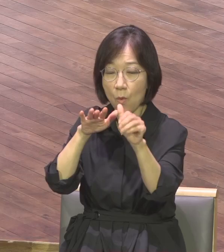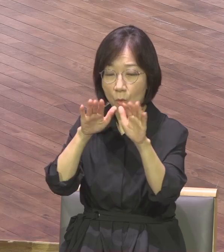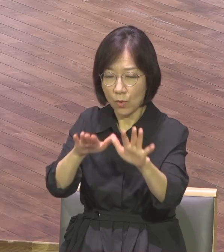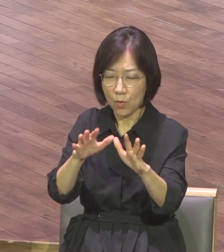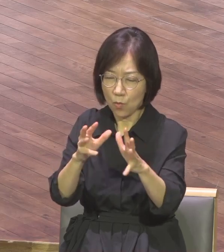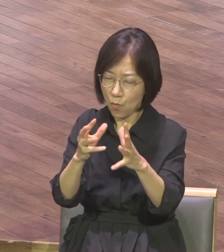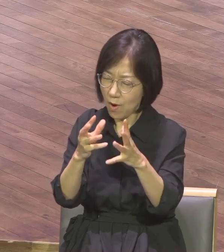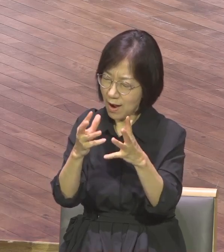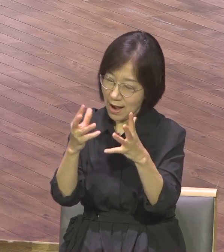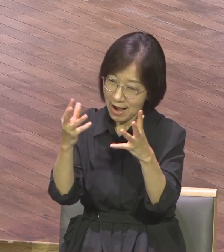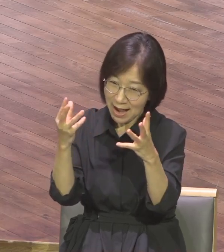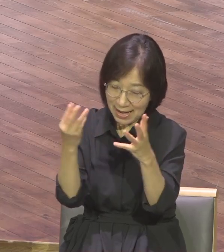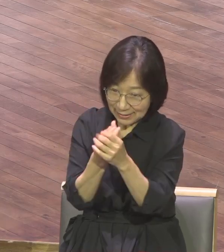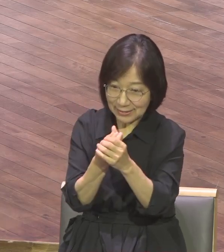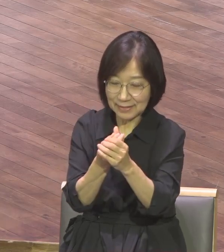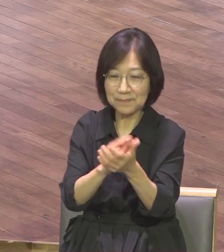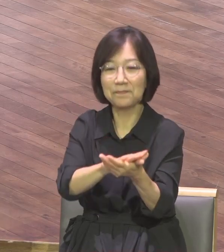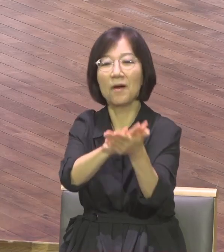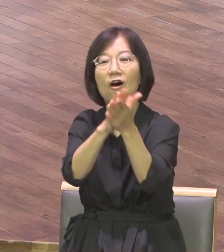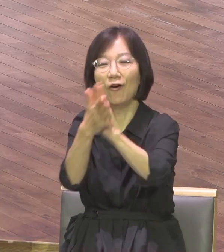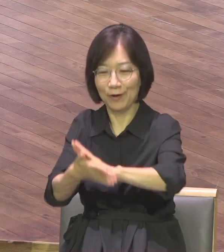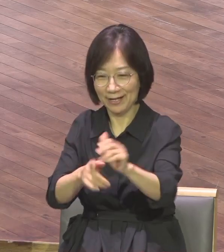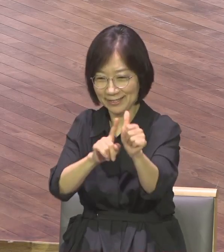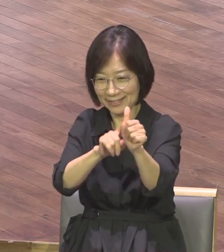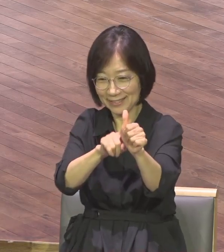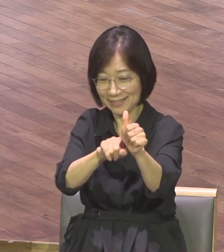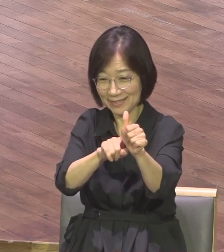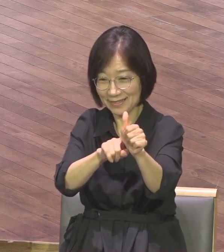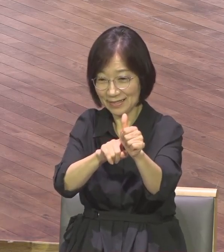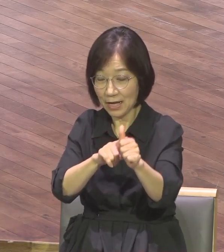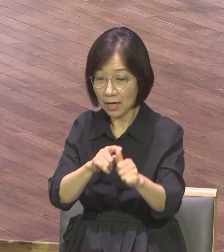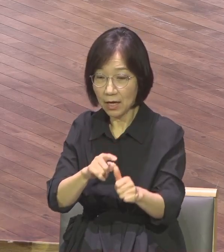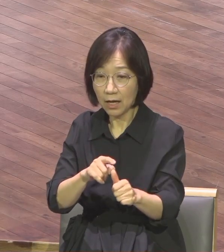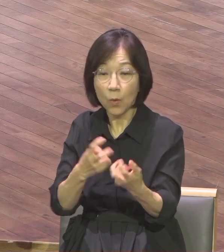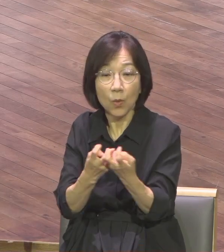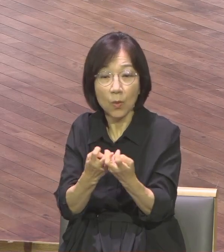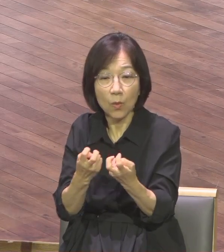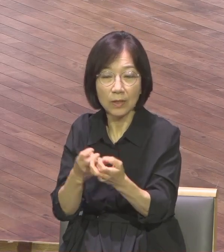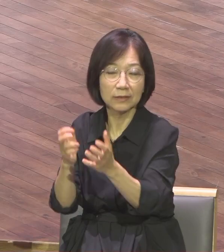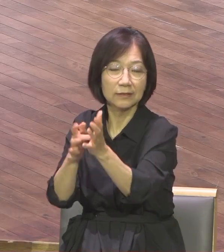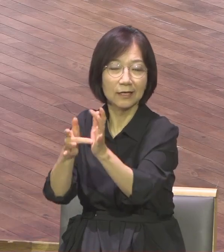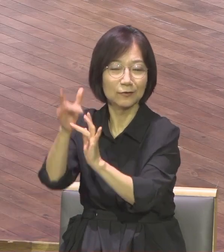변화시켜버린 부활하신 예수 그리스도와의 만나는 장면입니다.